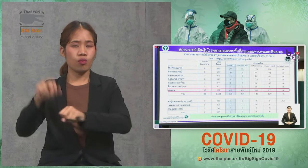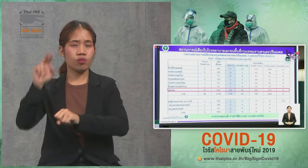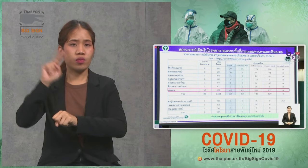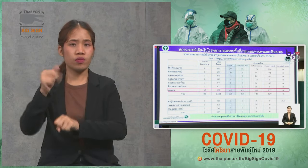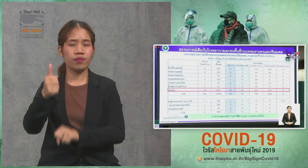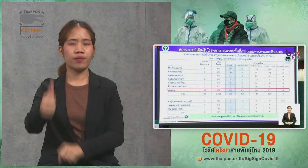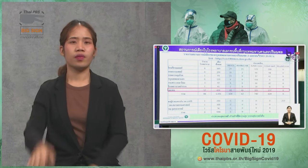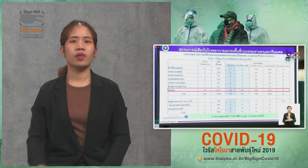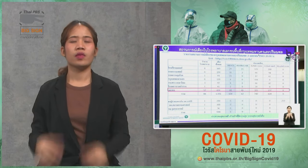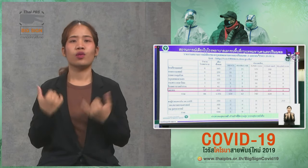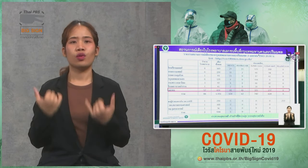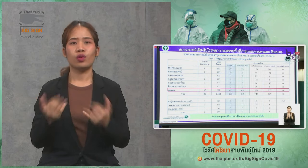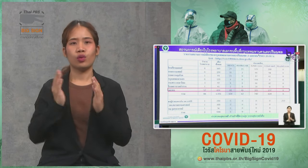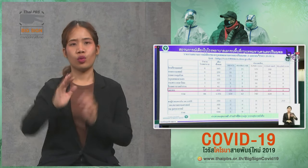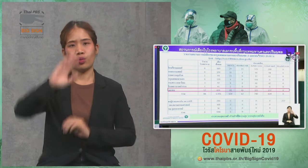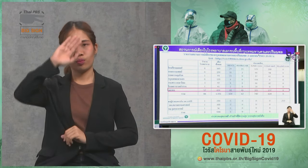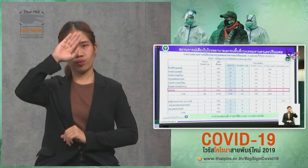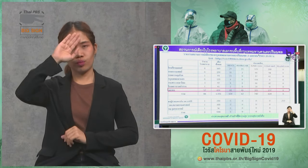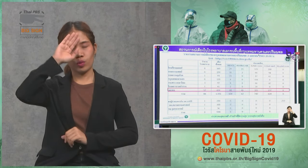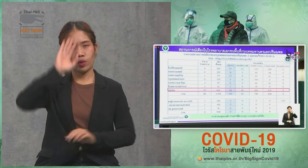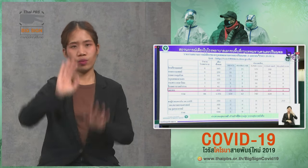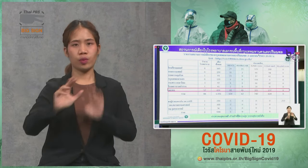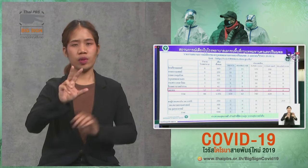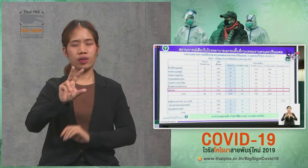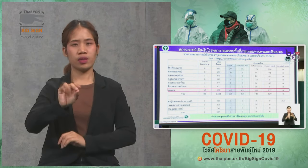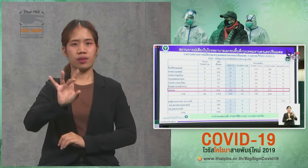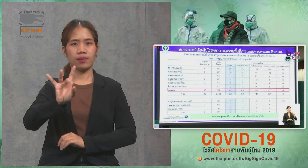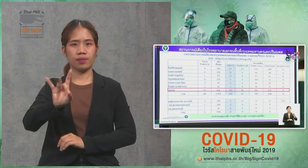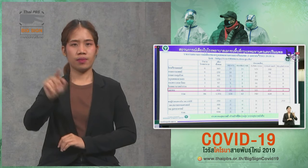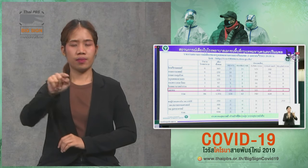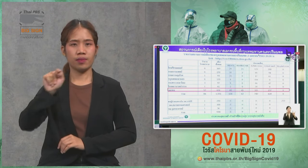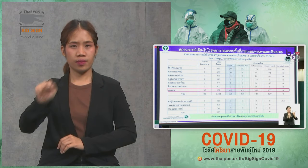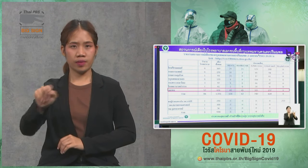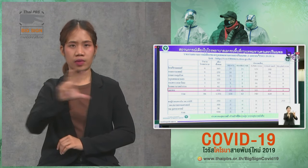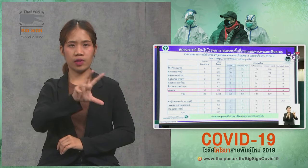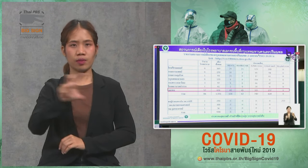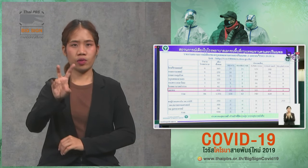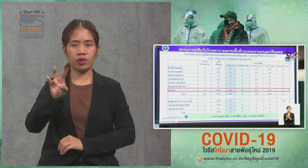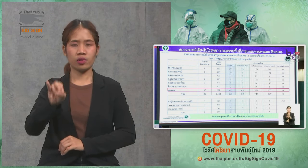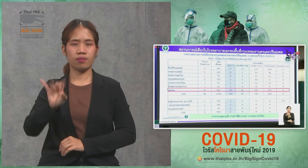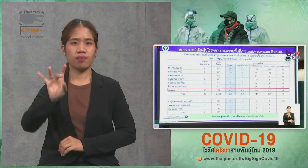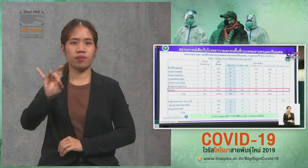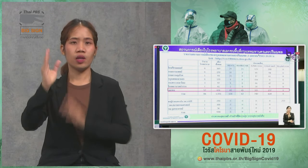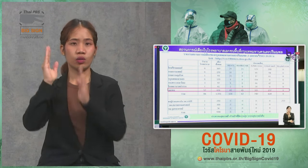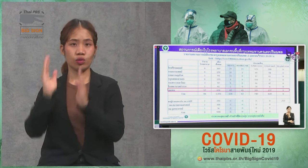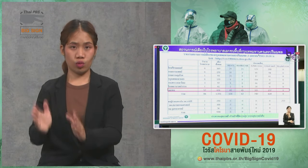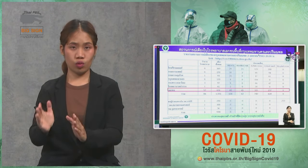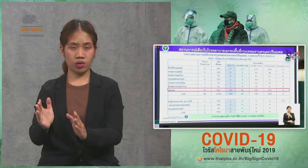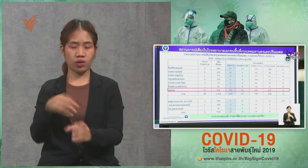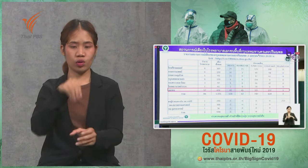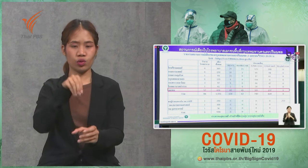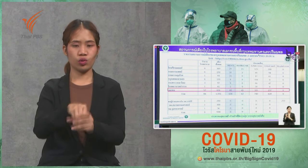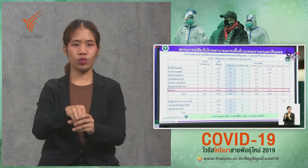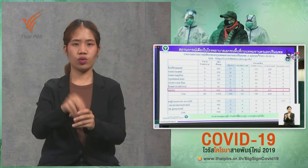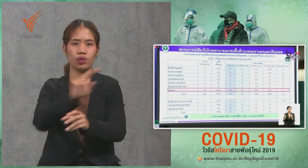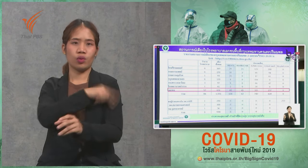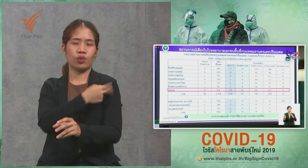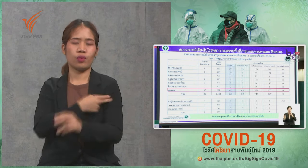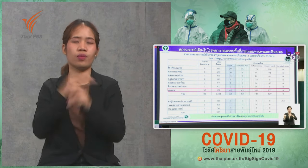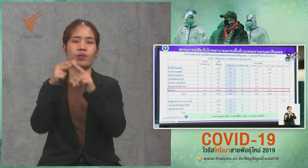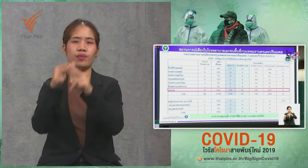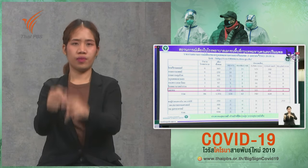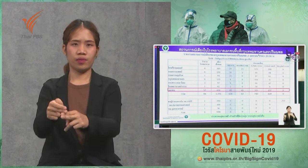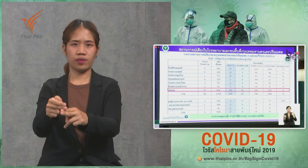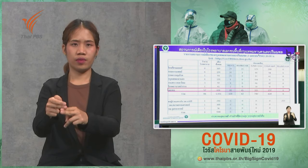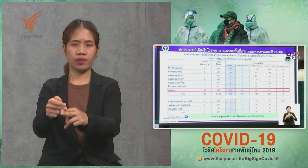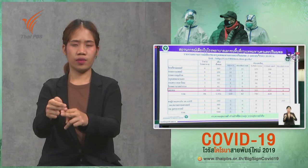แถมนะครับขณะนี้ผู้ป่วยนะครับก็ประมาณ 38% นะครับ378คนเนี่ยอยู่ในสถานพยาบาลเอกชนนะครับจ